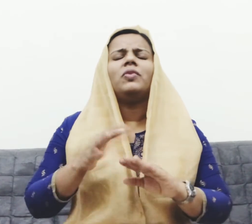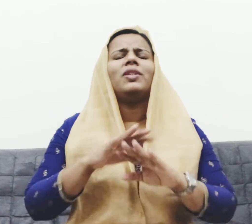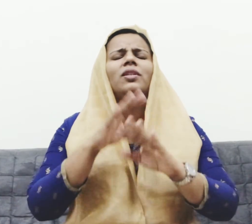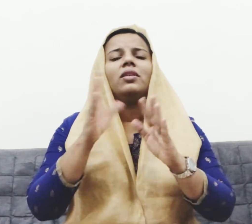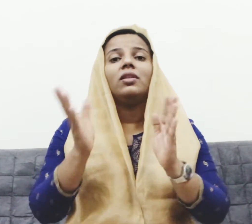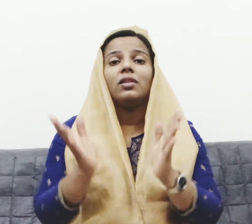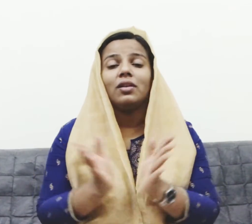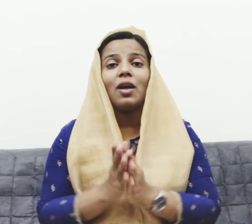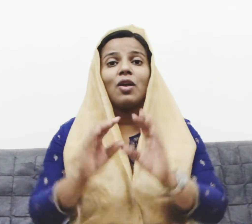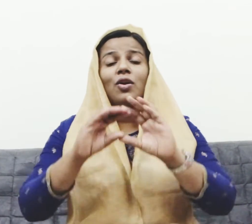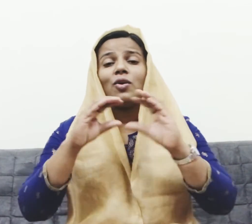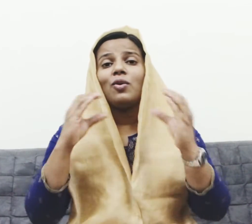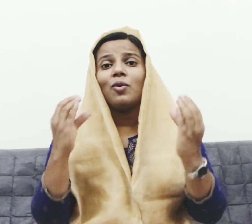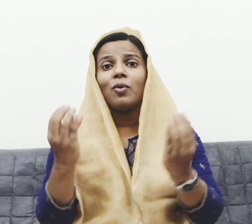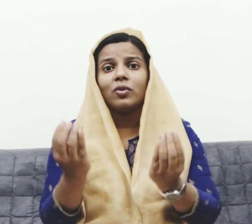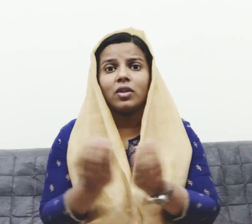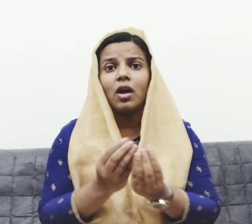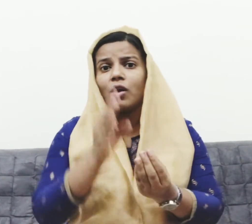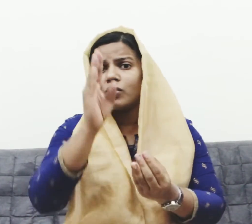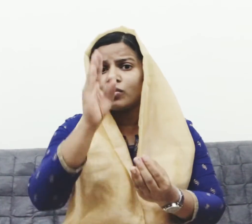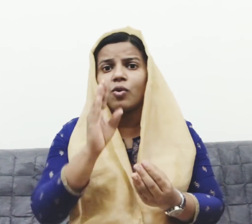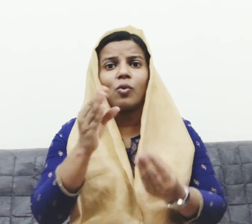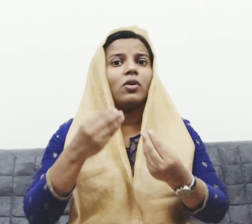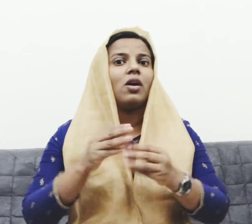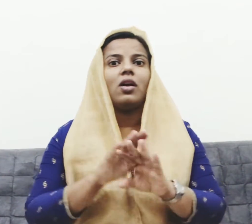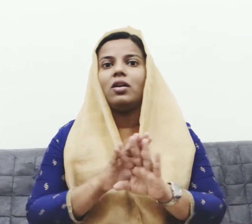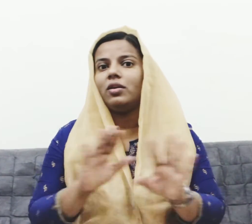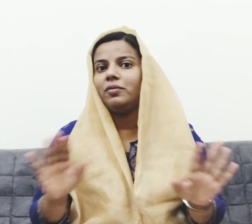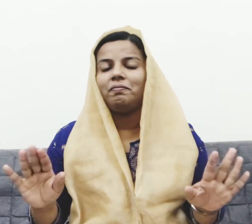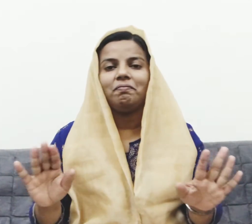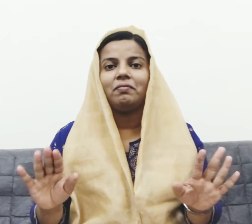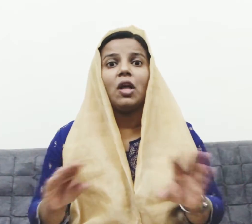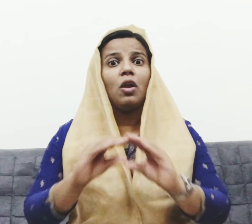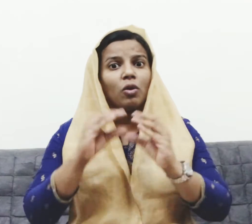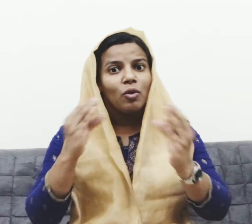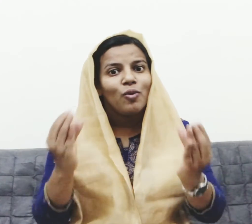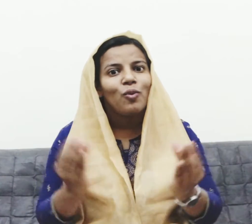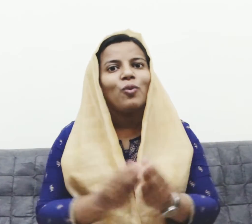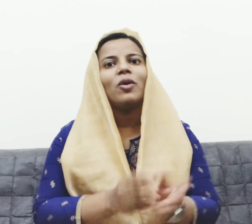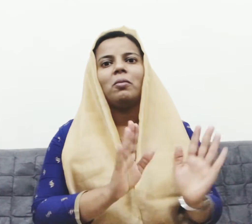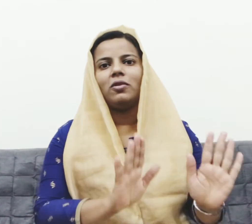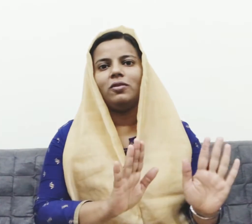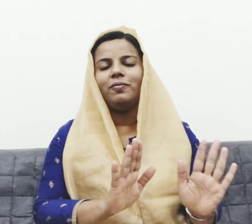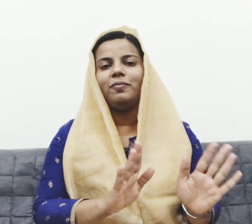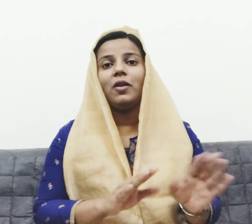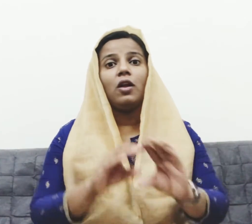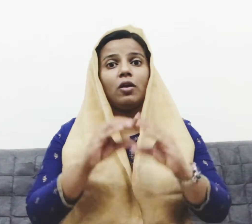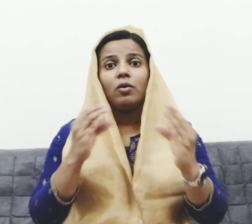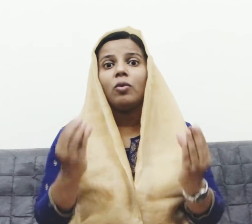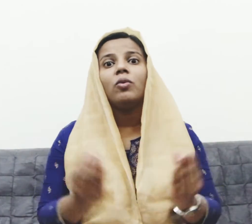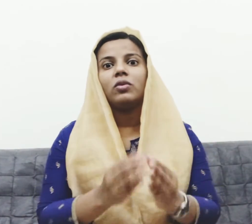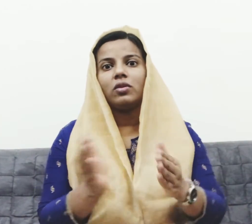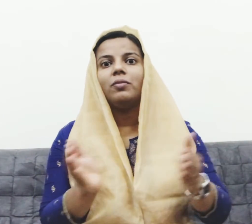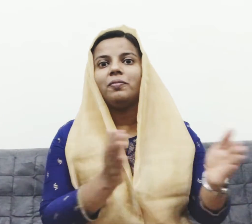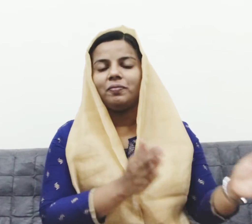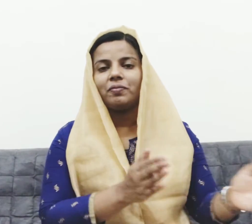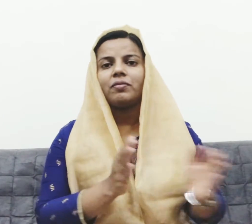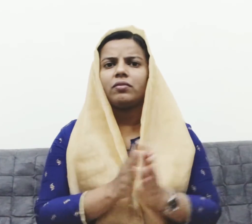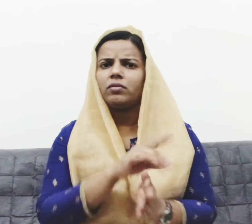അവൻ ഇതിങ്ങനെ ലോകത്തിലുള്ളത് പിതാവിൽ നിന്നല്ല, പിന്നെയോ ലോകത്തിൽ നിന്നത്രയാകുന്നു, ലോകത്തിൽ നിന്നത്രയാകുന്നു. അപ്പോൾ